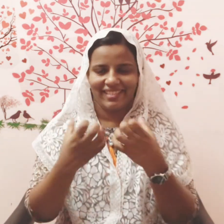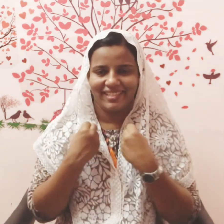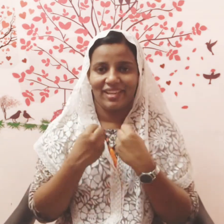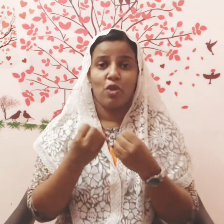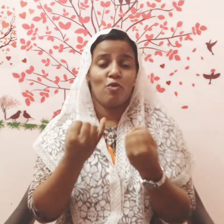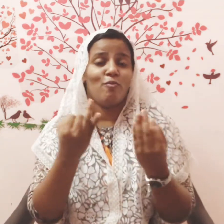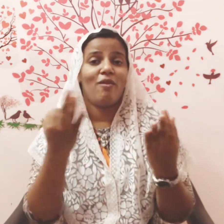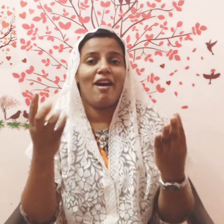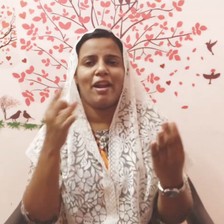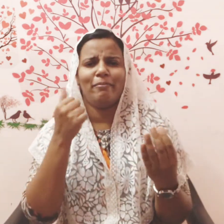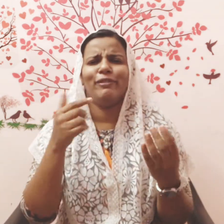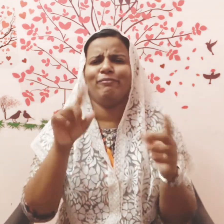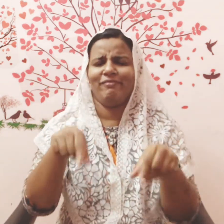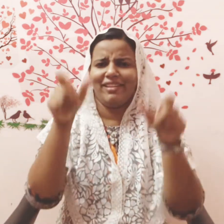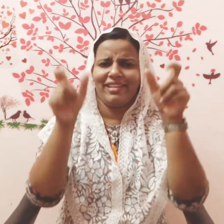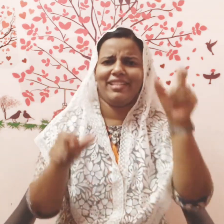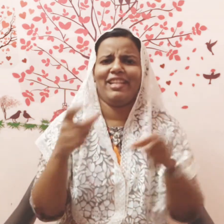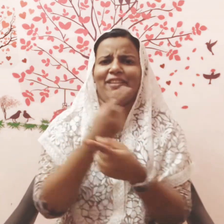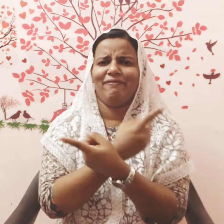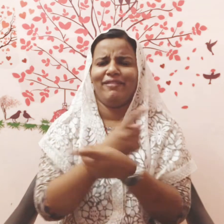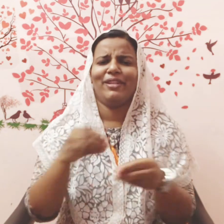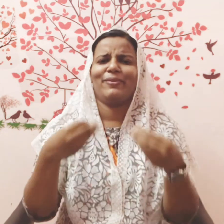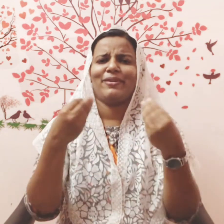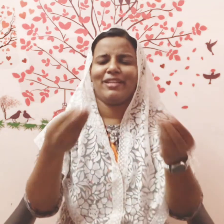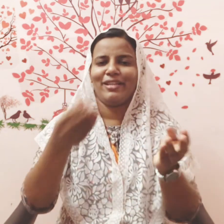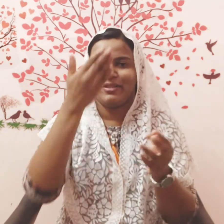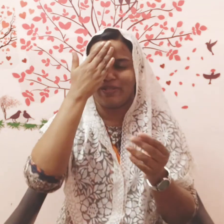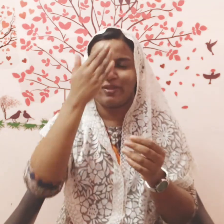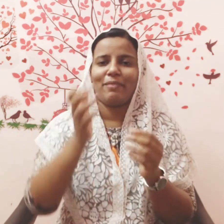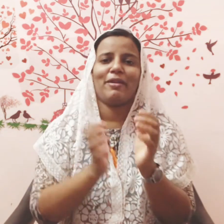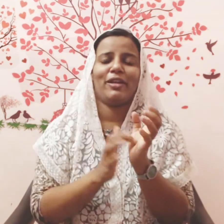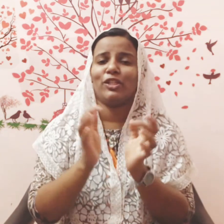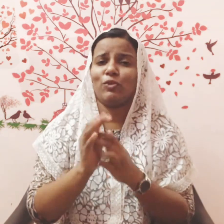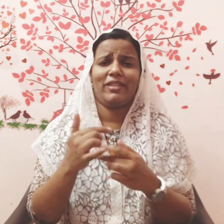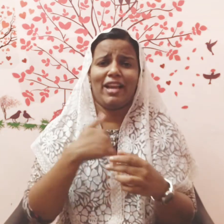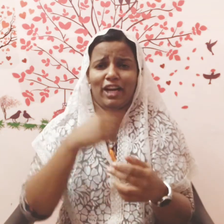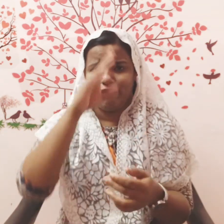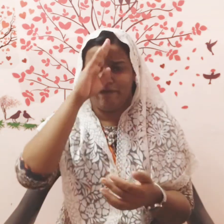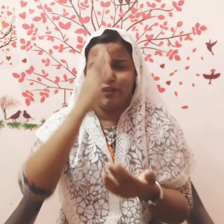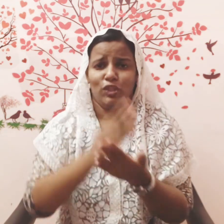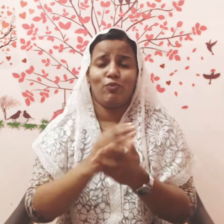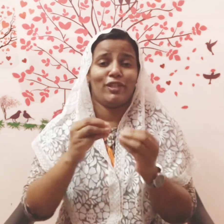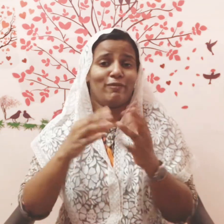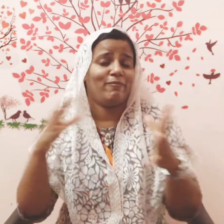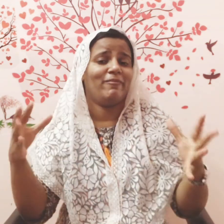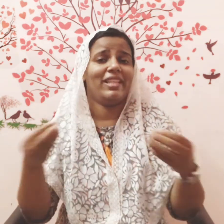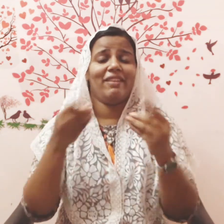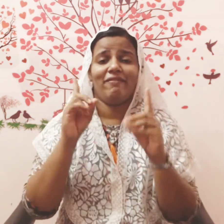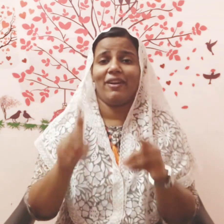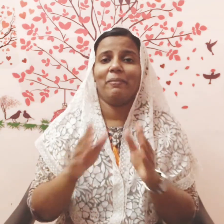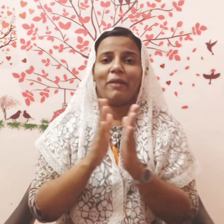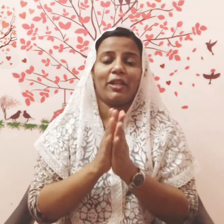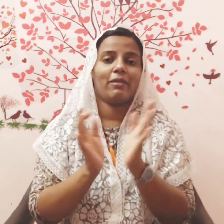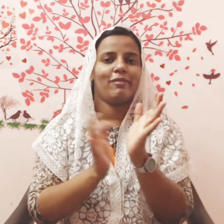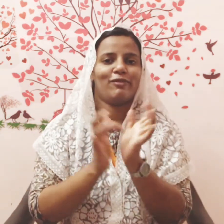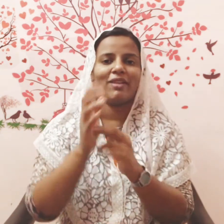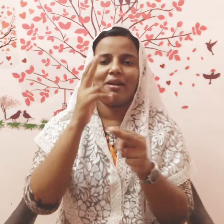ശക്തി പ്രാപിച്ച് അവൻ അനേകർ ഇന്ന് പൽക്കാലം വിടുതൽ പ്രാപിക്കുന്നതിനായിട്ട് സ്തോത്രം. അപ്പാ, ഞങ്ങളുടെ വിശ്വാസത്തെ വർദ്ധിപ്പിച്ചു തരുന്നതിനായിട്ട് സ്തോത്രം.